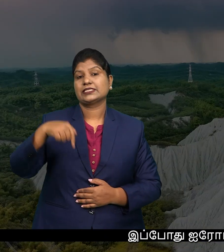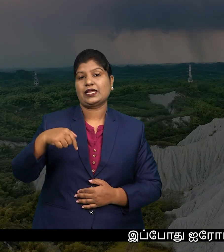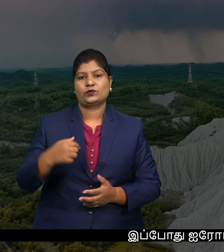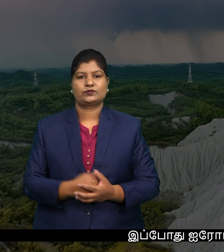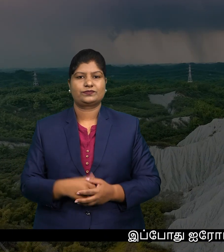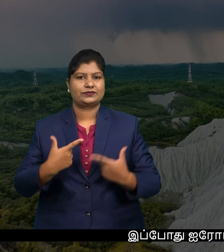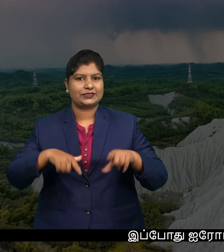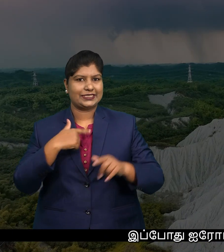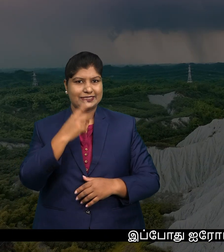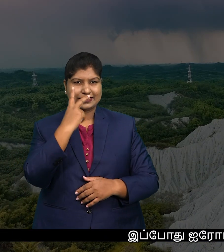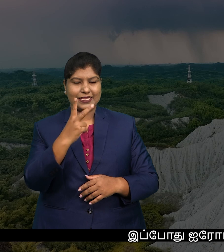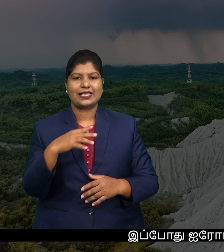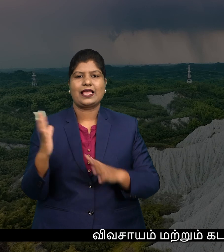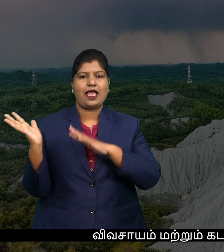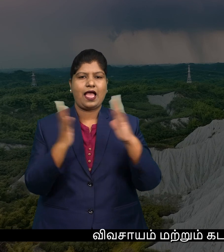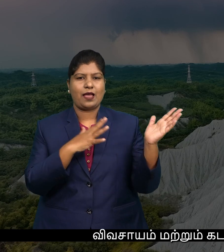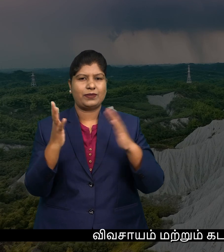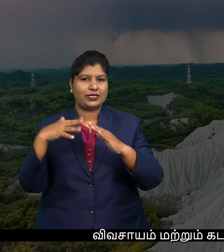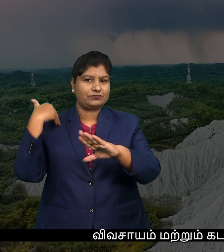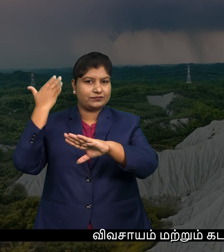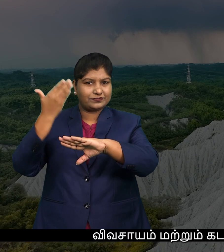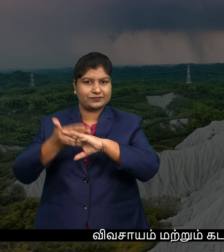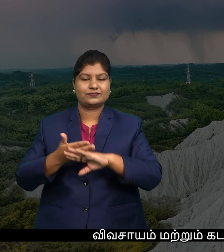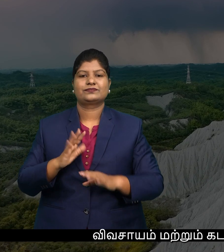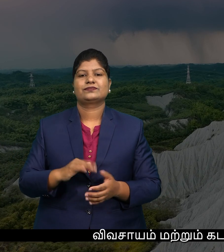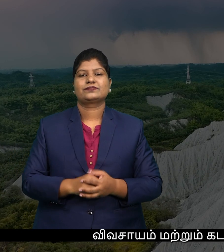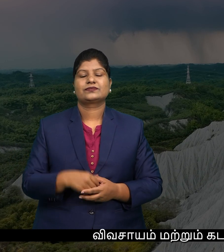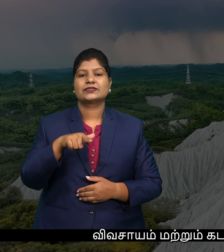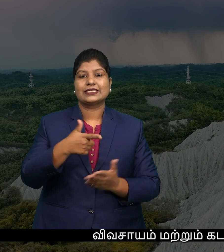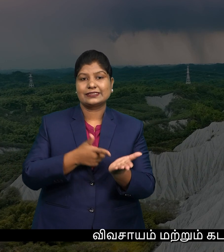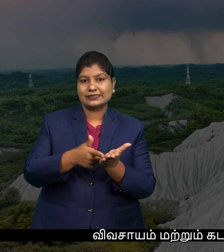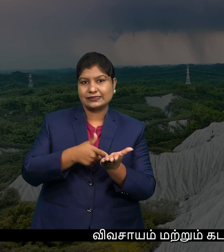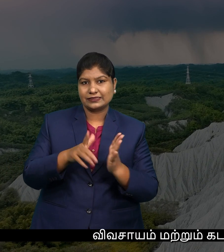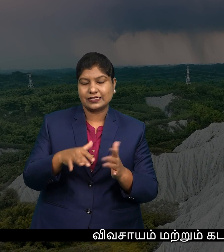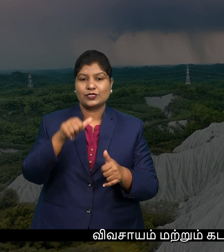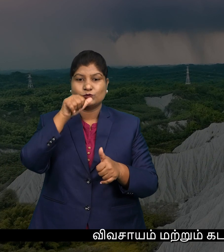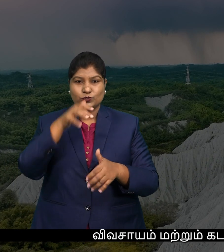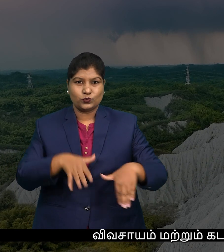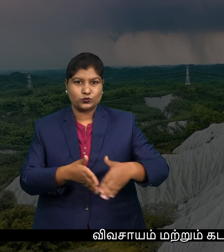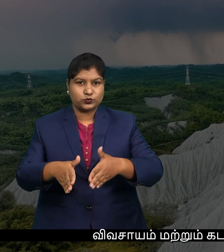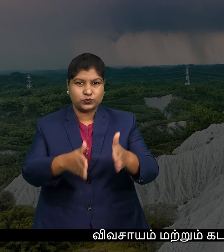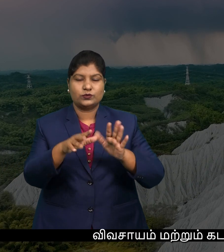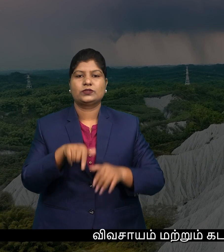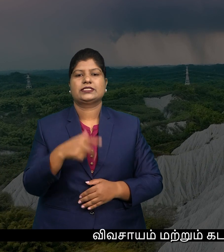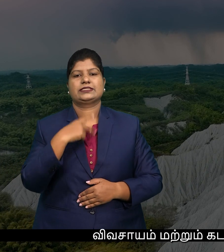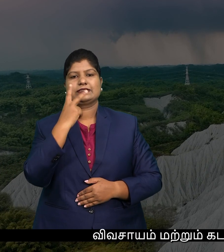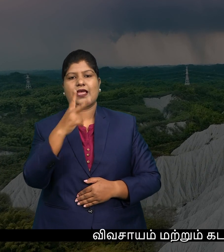இப்போது ஐரோப்பாவின் காலநிலை, விவசாயம் மற்றும் கடல்வழியை பார்ப்போம்.